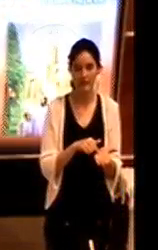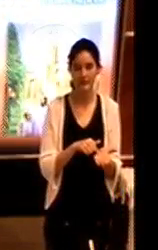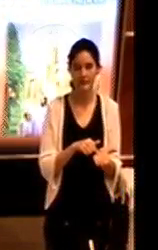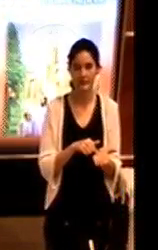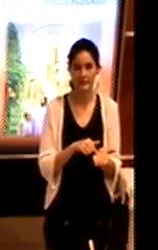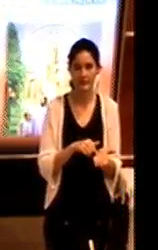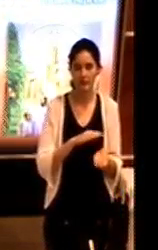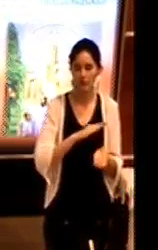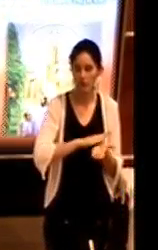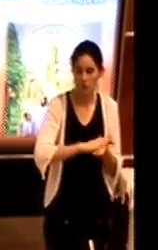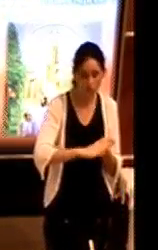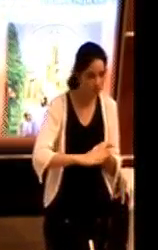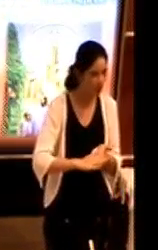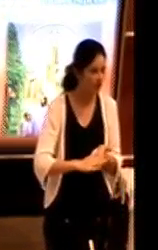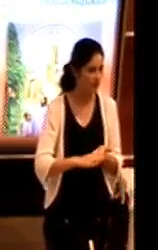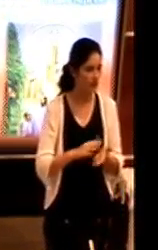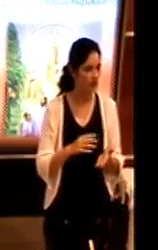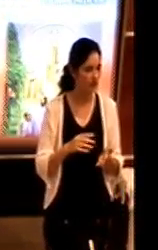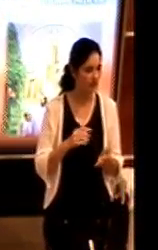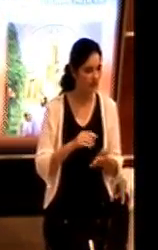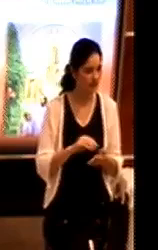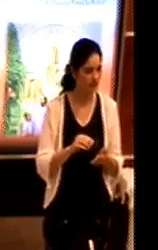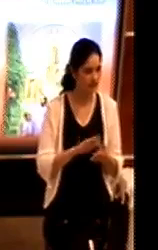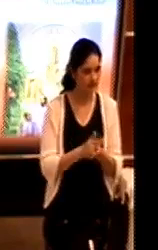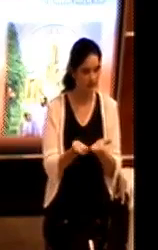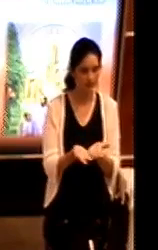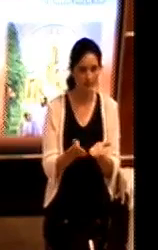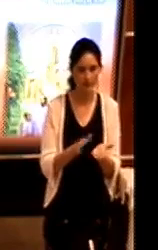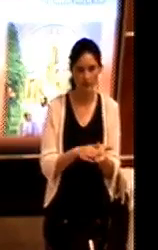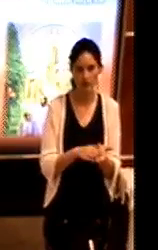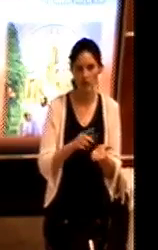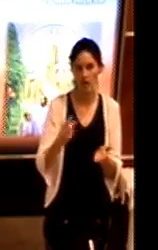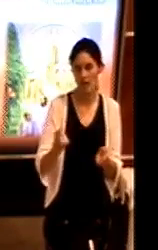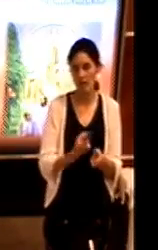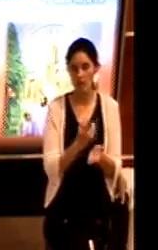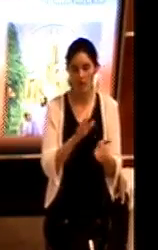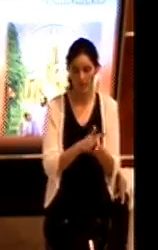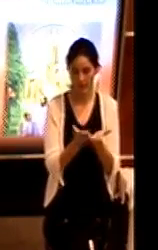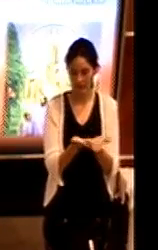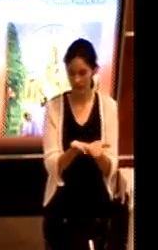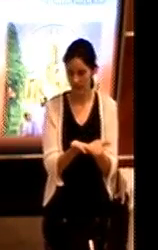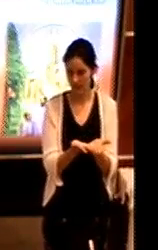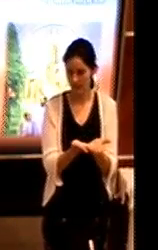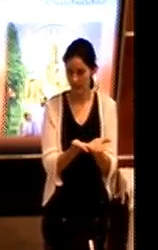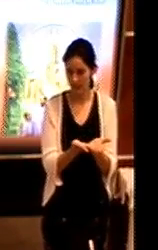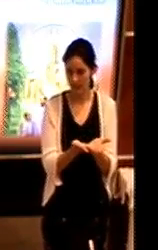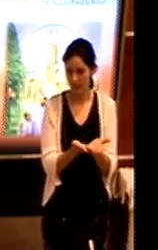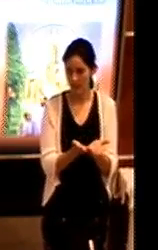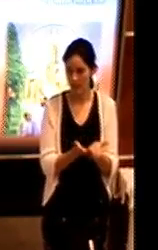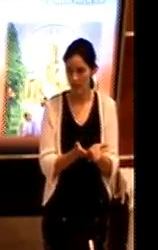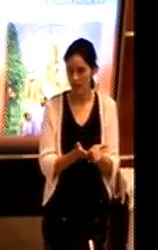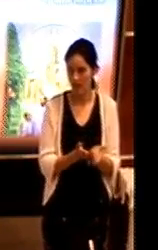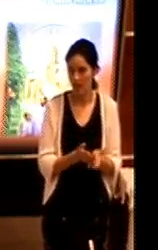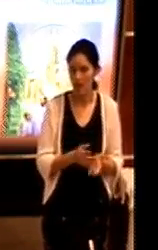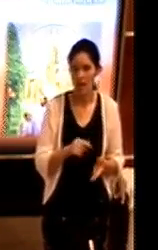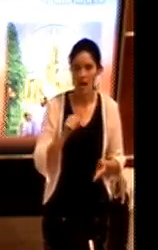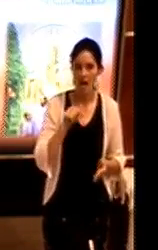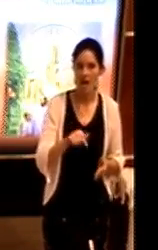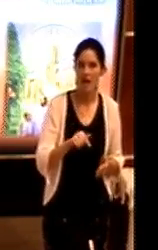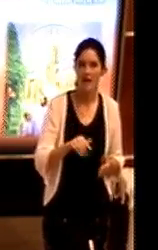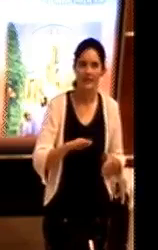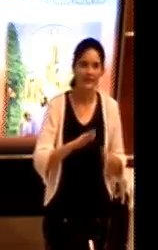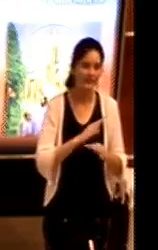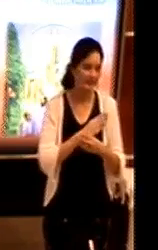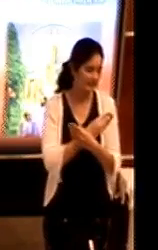Apocalipsis. Apocalipsis no está en el Antiguo Testamento, es en donde se cierran todos los libros de la